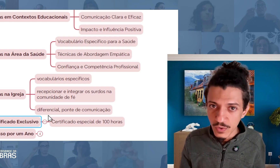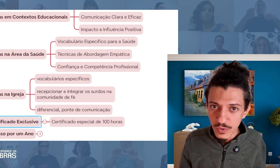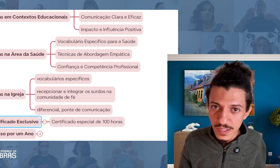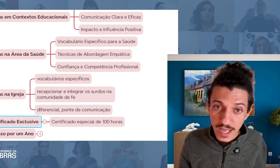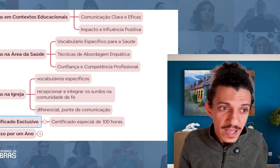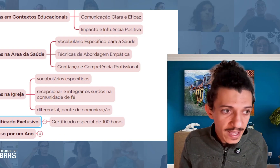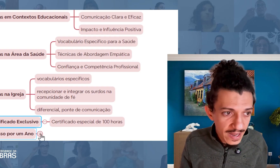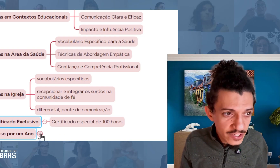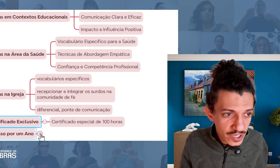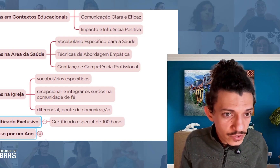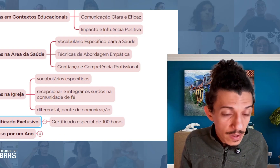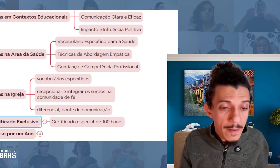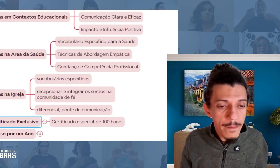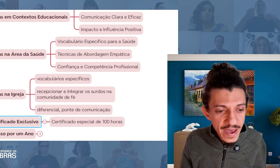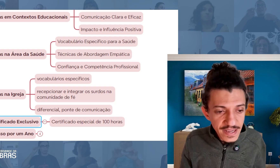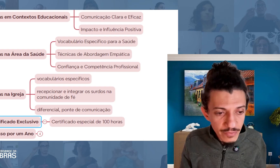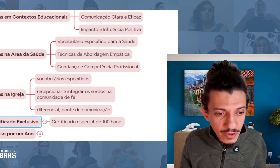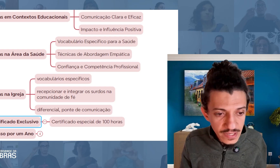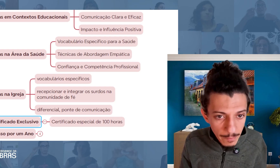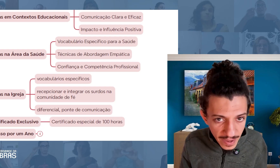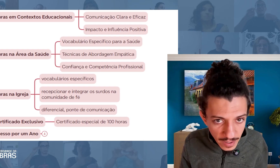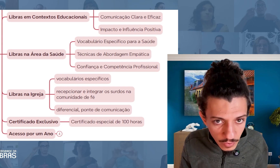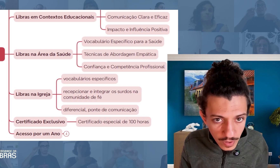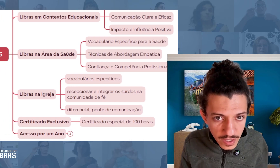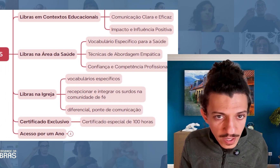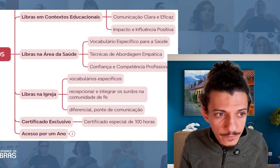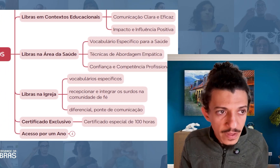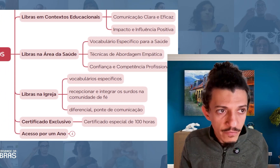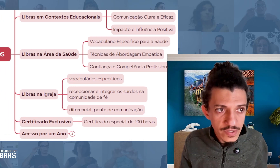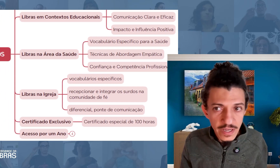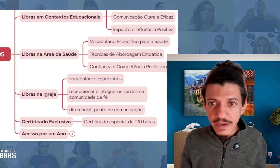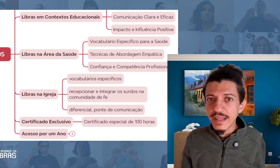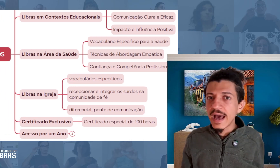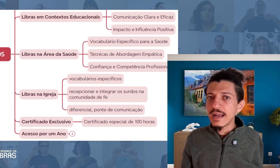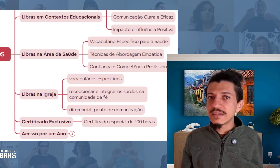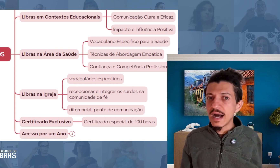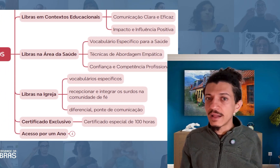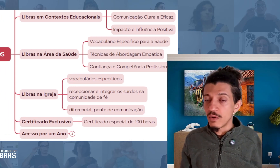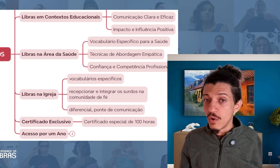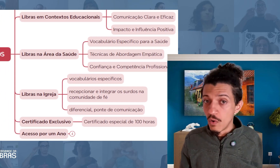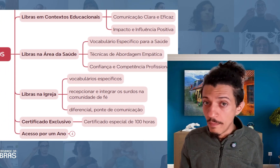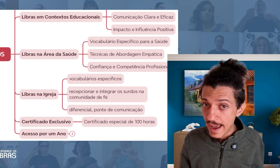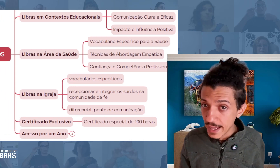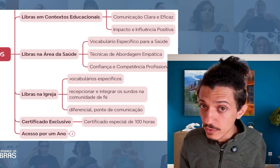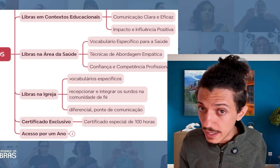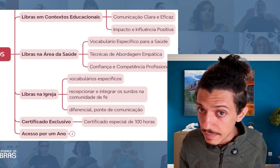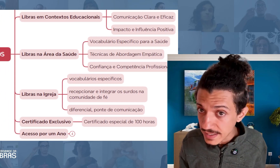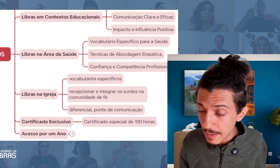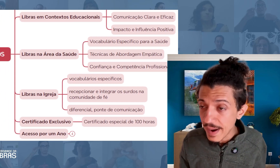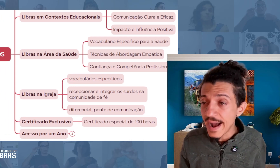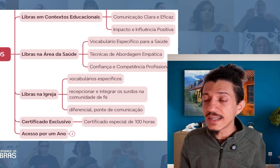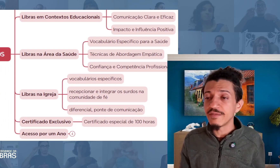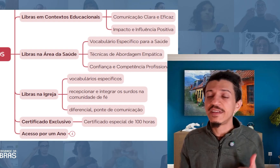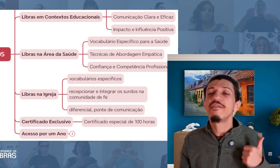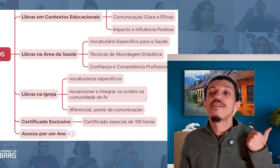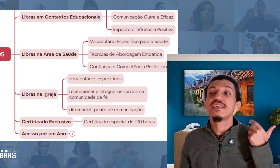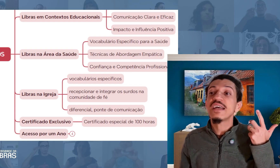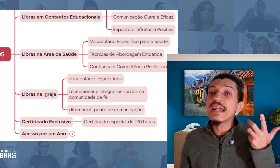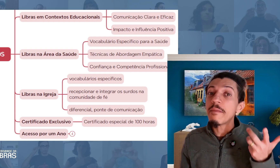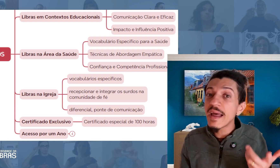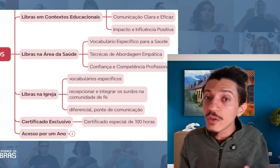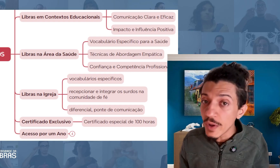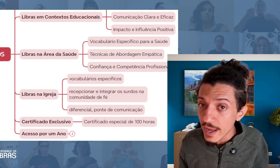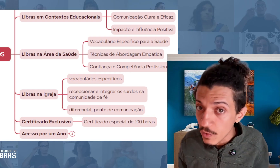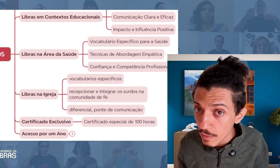os surdos. E além disso, mesmo eu sabendo que você vai ter realizado o método Libras na prática, vai ter